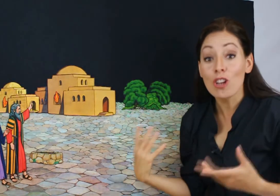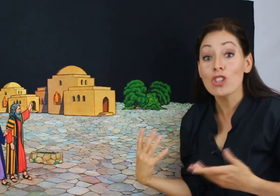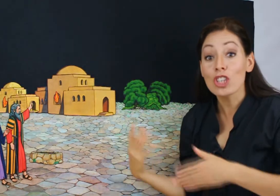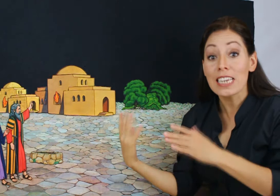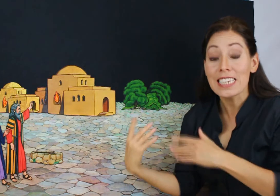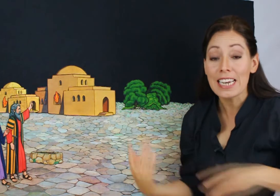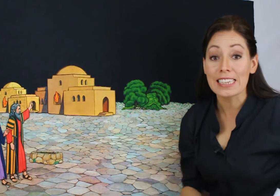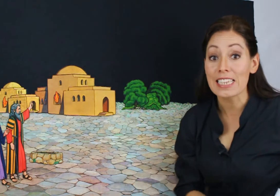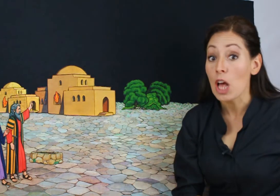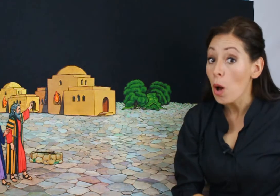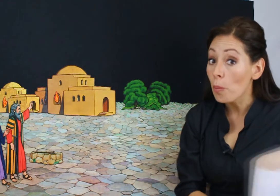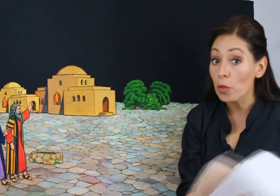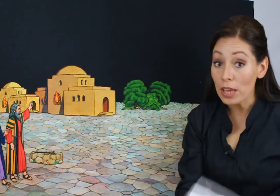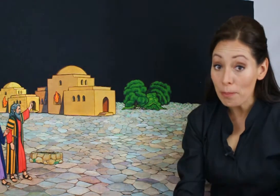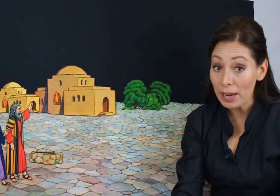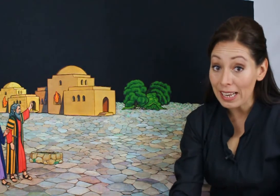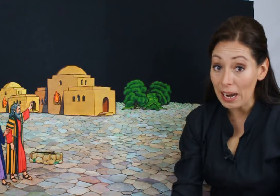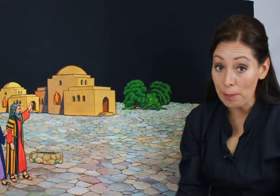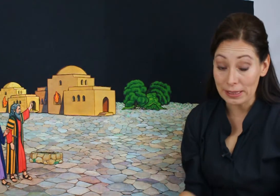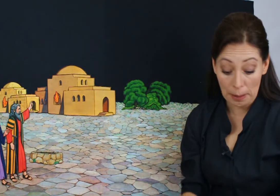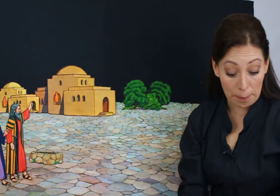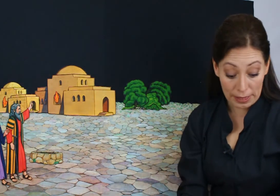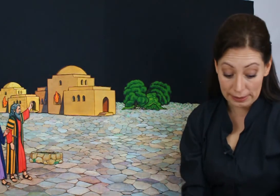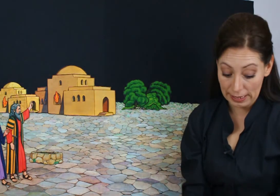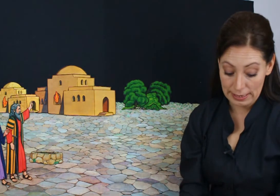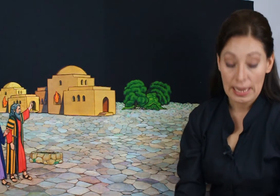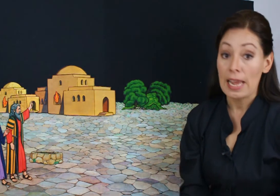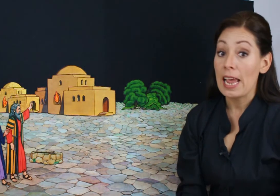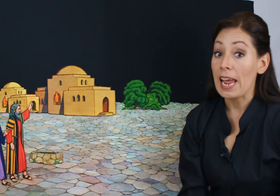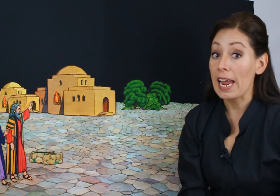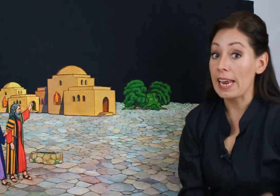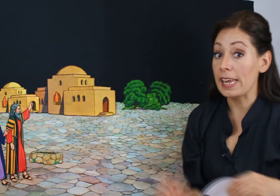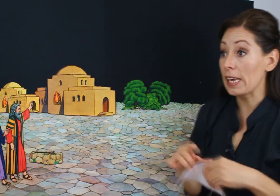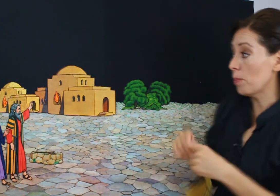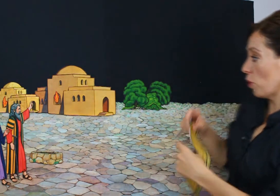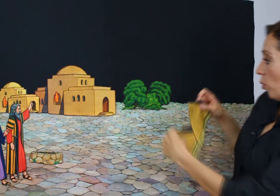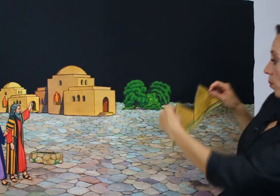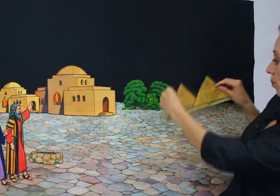los israelitas podían ver claramente, mientras en Egipto